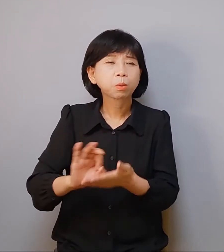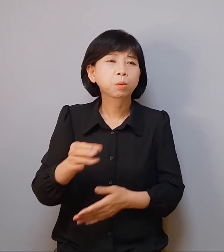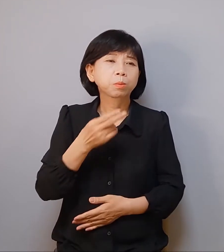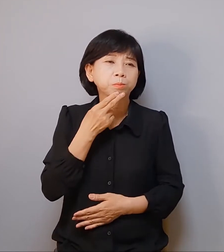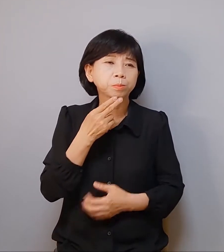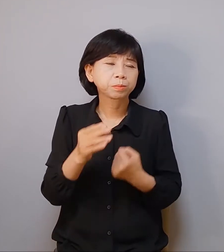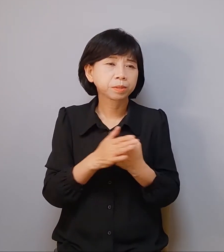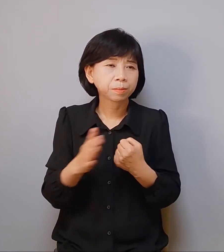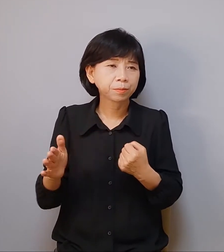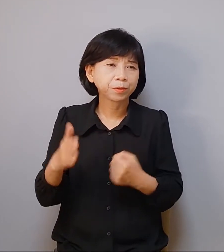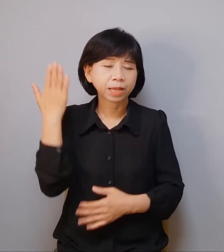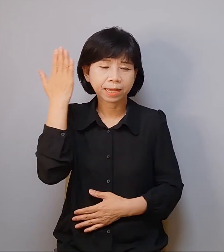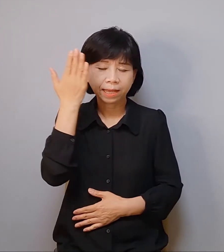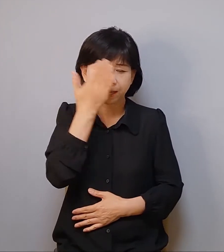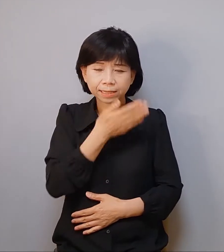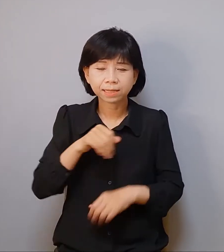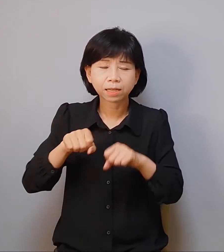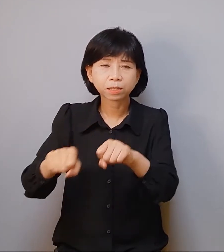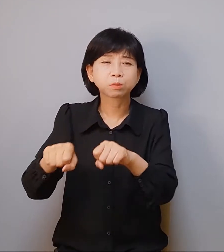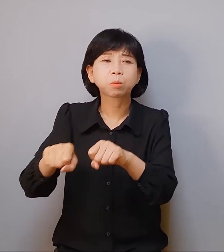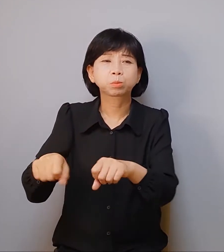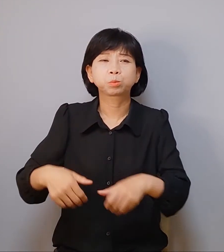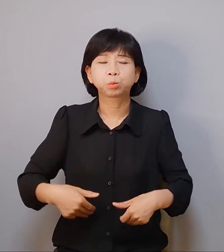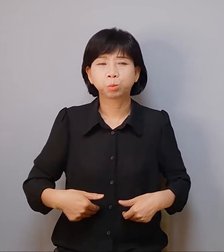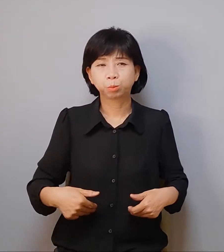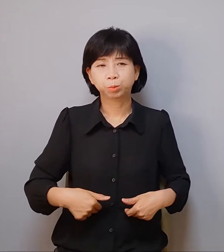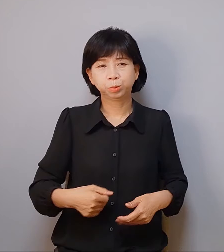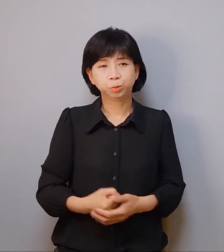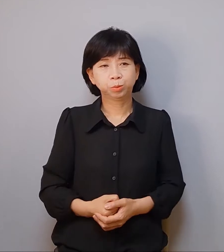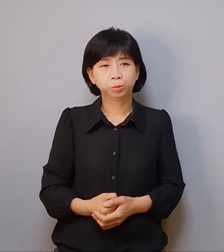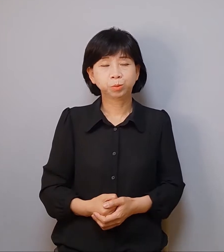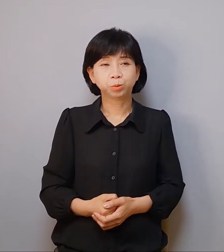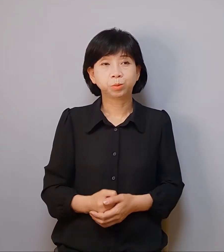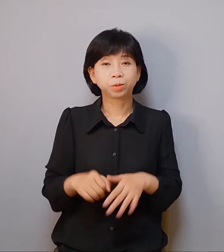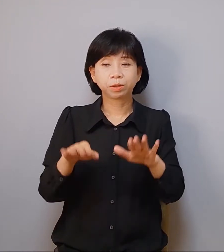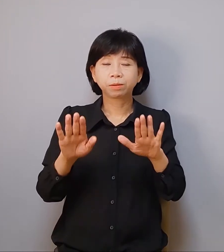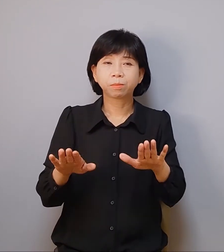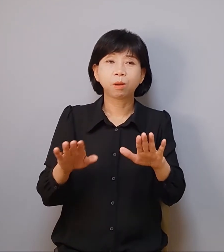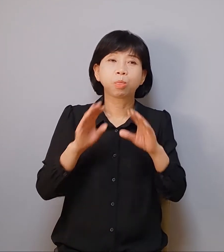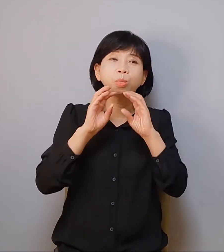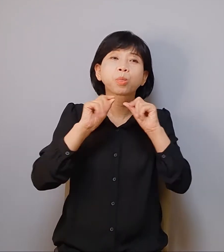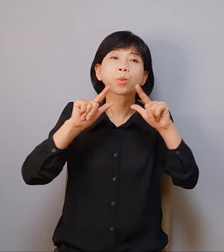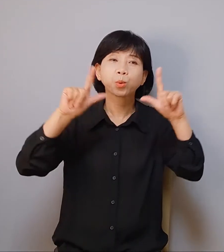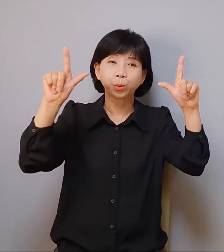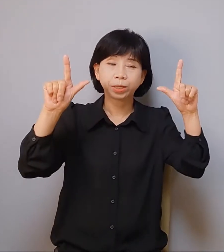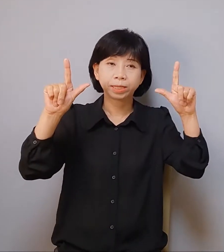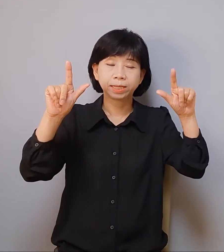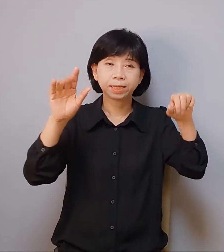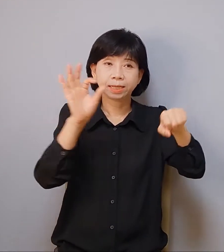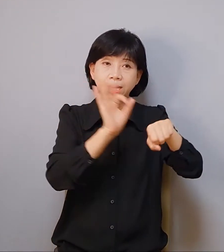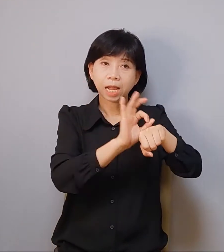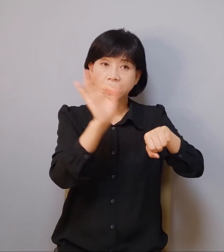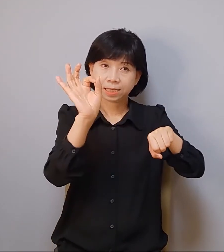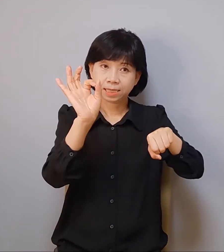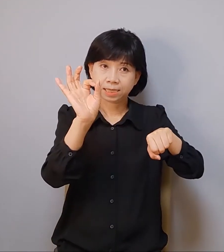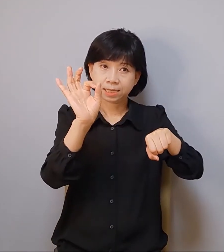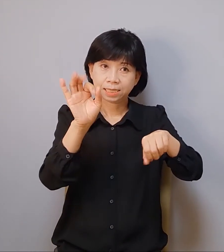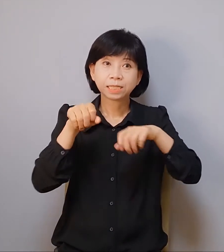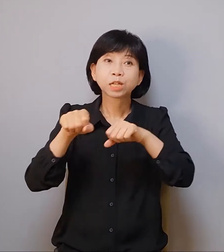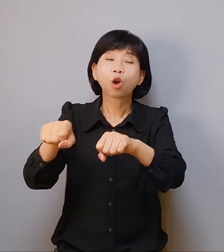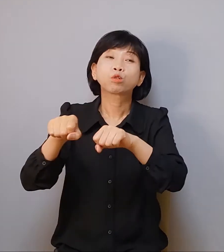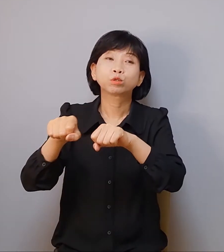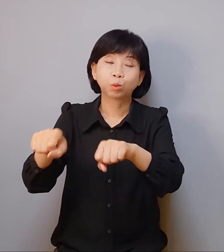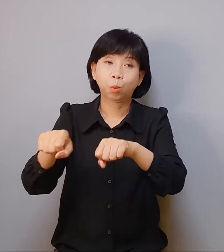조금 깨끗한 식당이 돼야 되지 않겠어요? 그래서 이번 주 토요일에 오전 10시에 교회 식당 청소를 좀